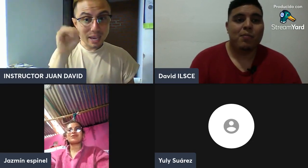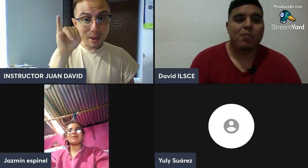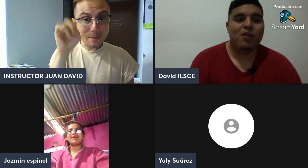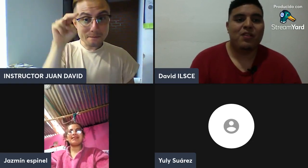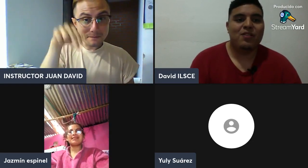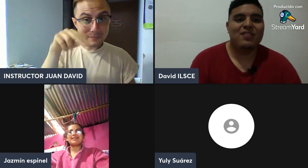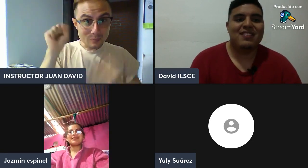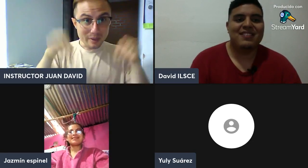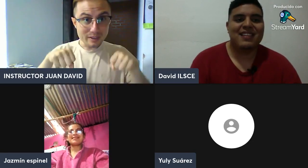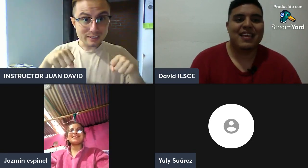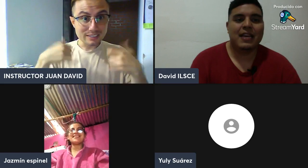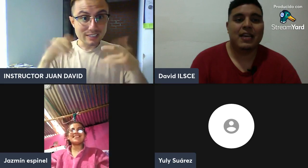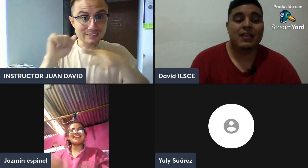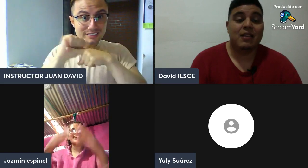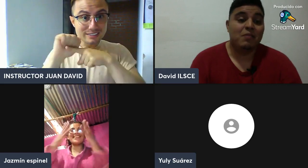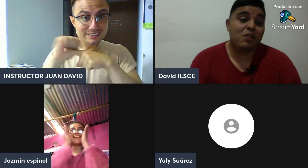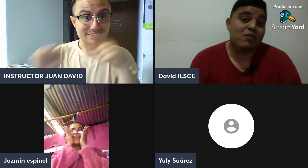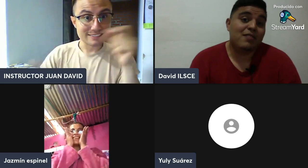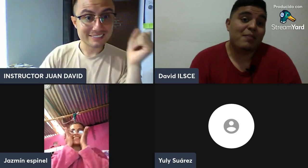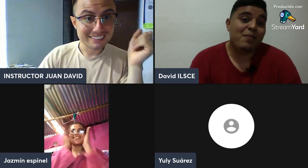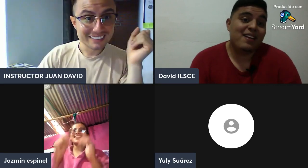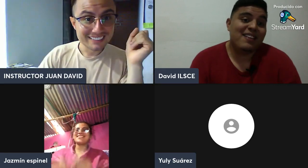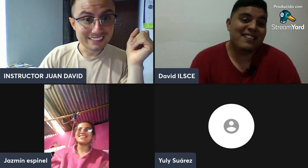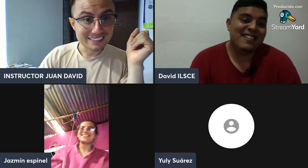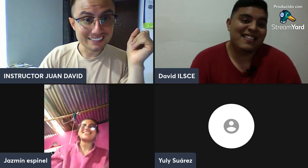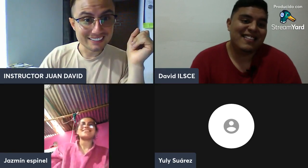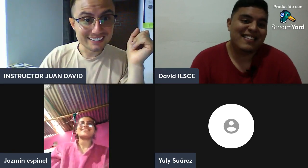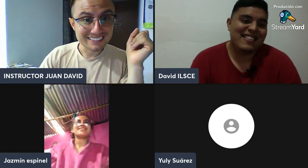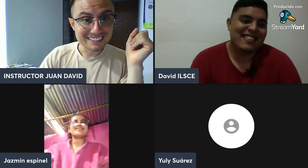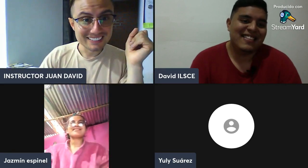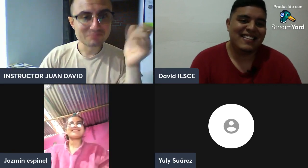Bueno, entonces, Yasmín, no sé si puedes.